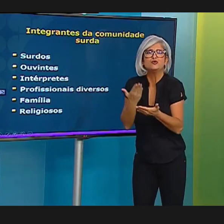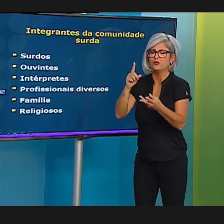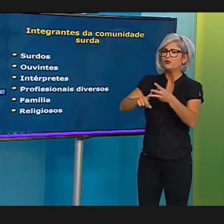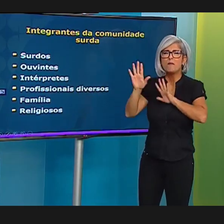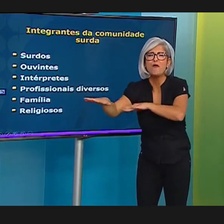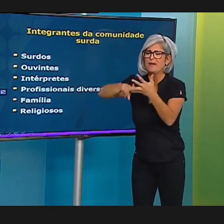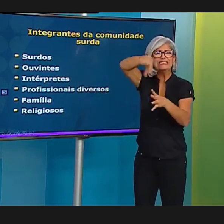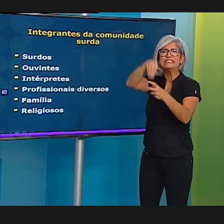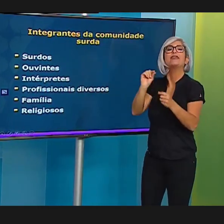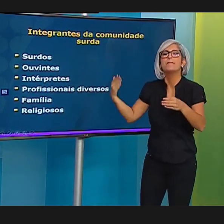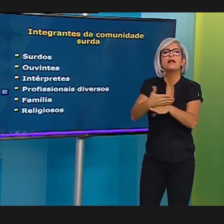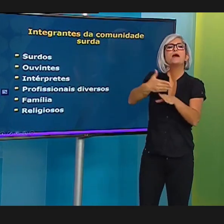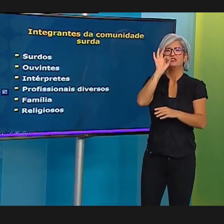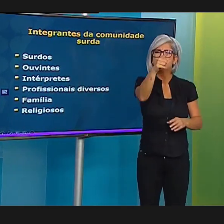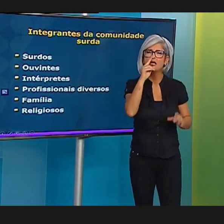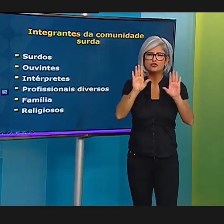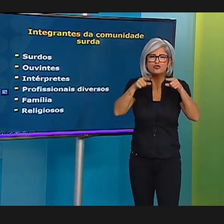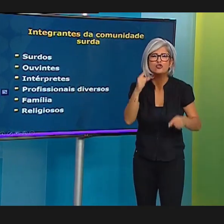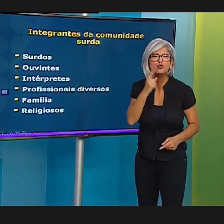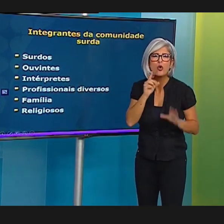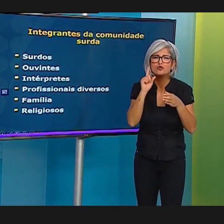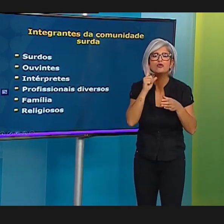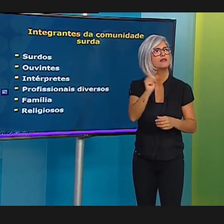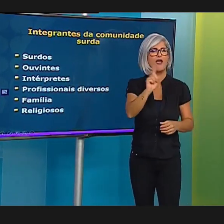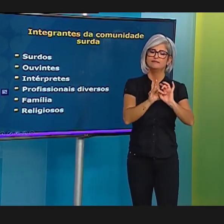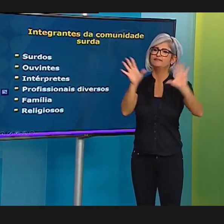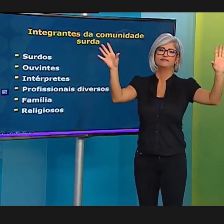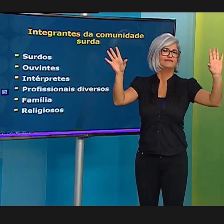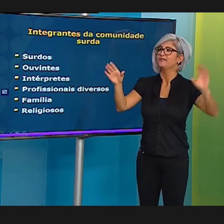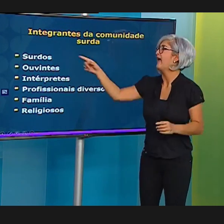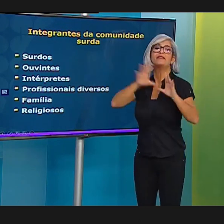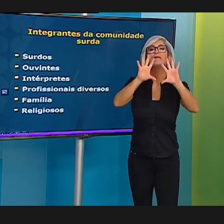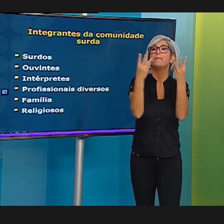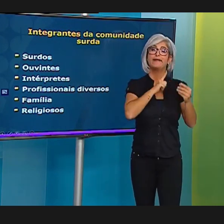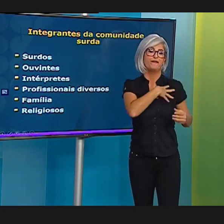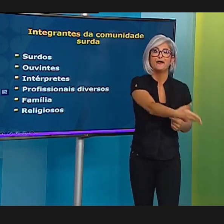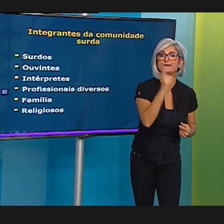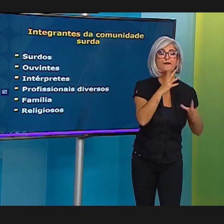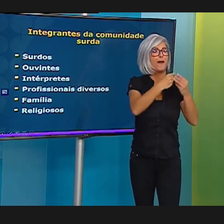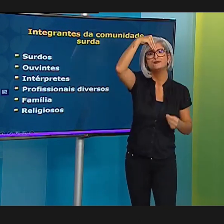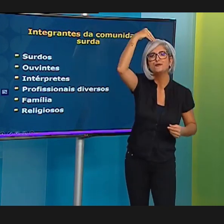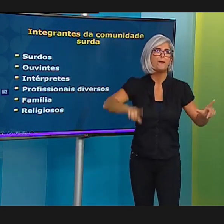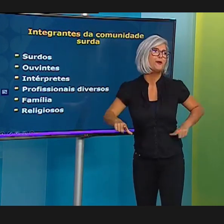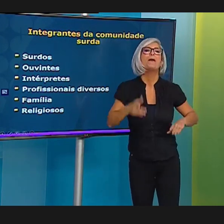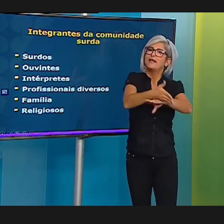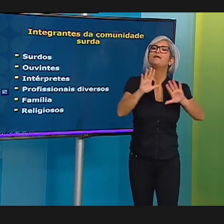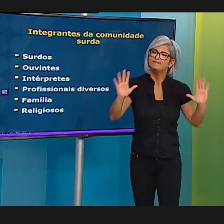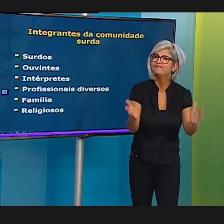composta por surdos. Eles participam de movimentos surdos, defesa dos direitos do surdo. Vejam só, e essa comunidade de surdos, ela não é composta somente por pessoas que não escutam, mas sim por